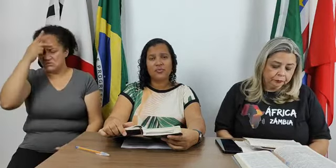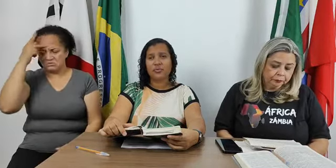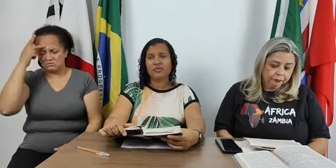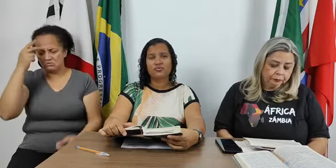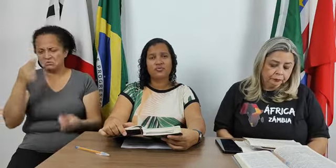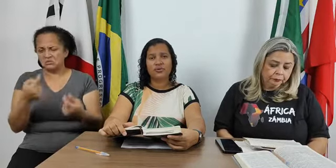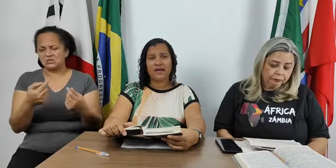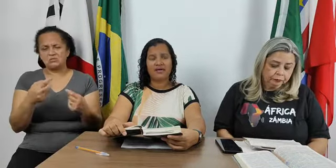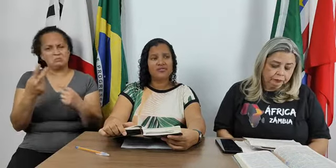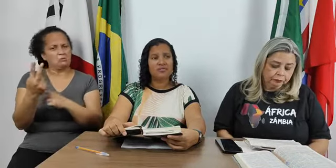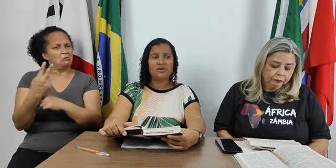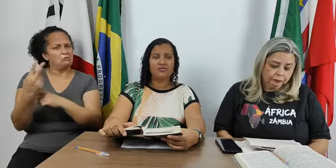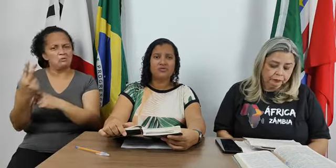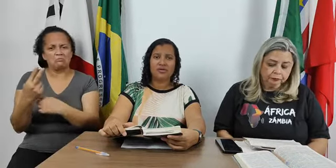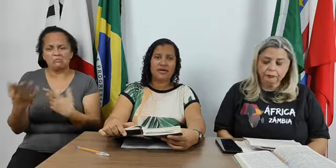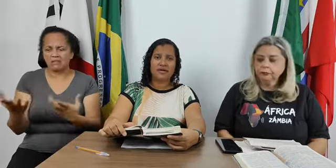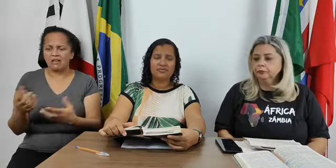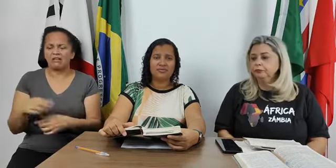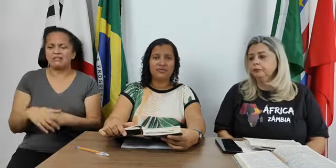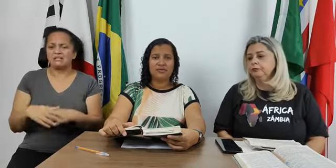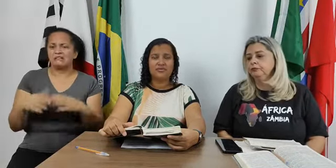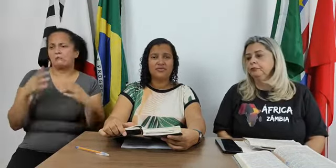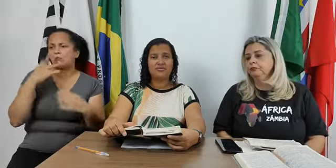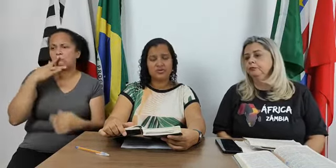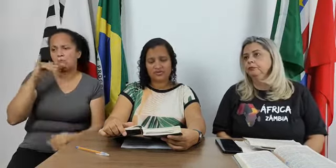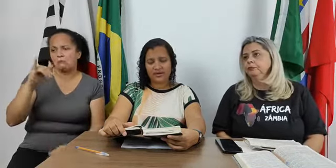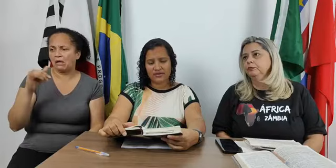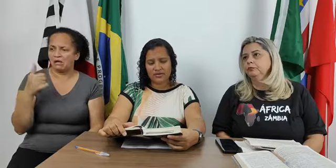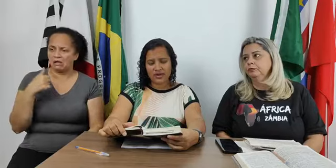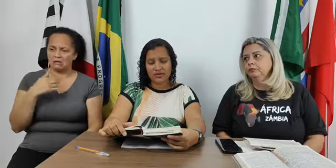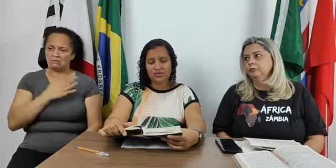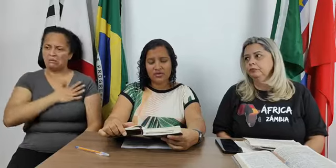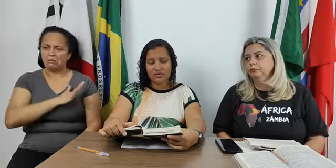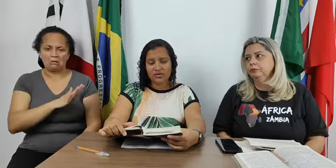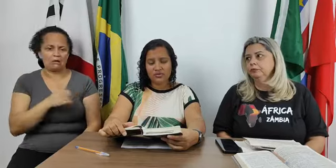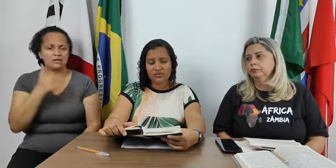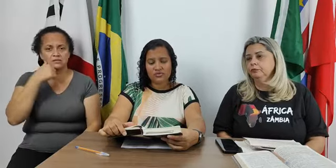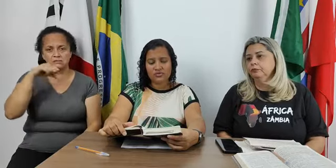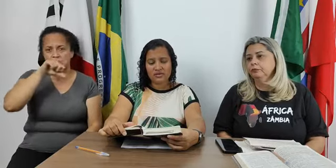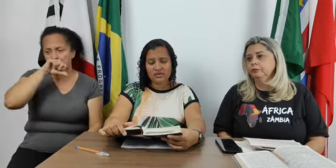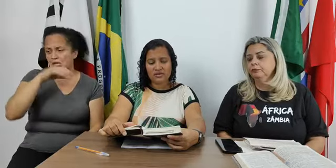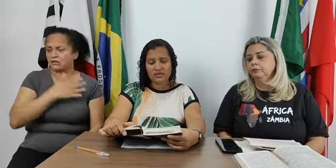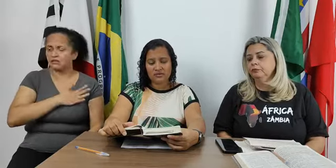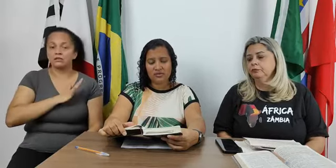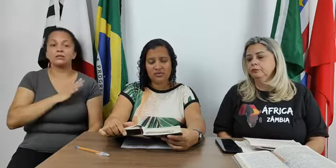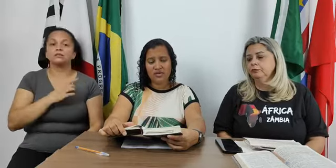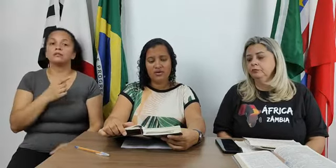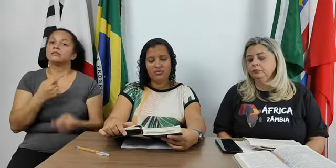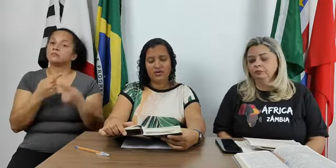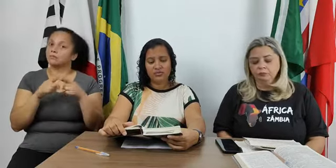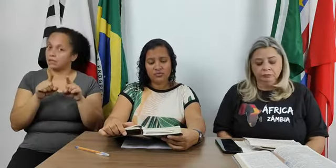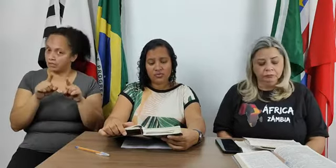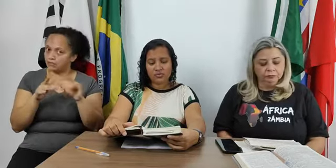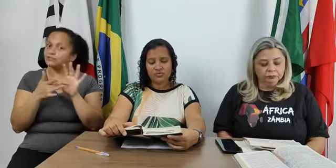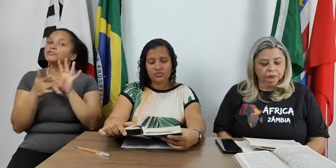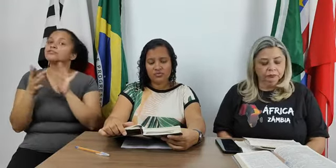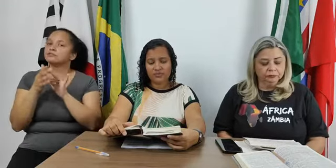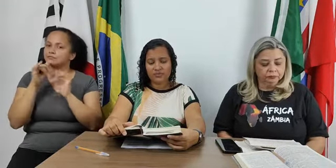que o pai não te olhava, a mãe não te olhava, você não tinha esse olhar de carinho, mas olha o que Jesus está dizendo aqui, ó, para